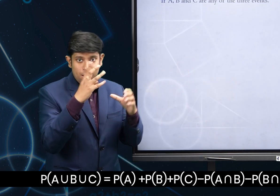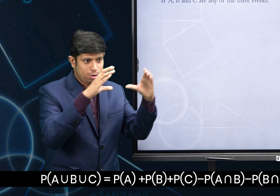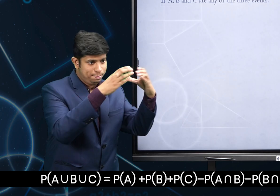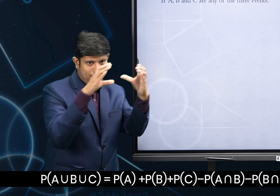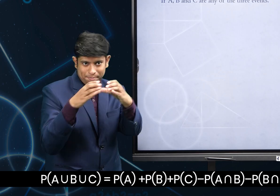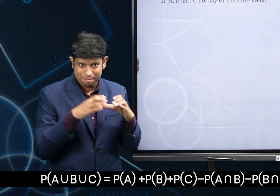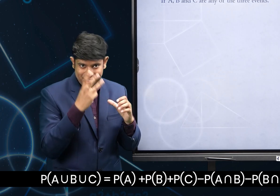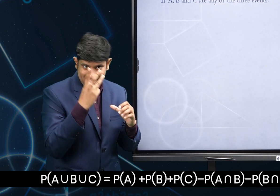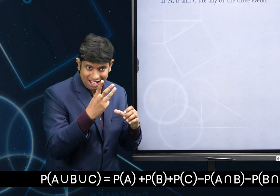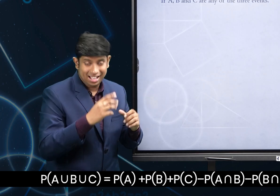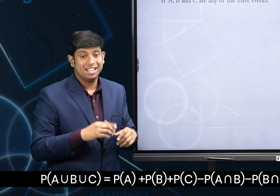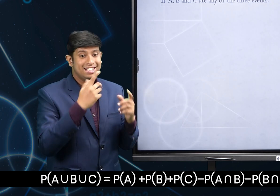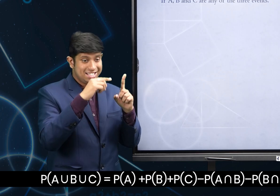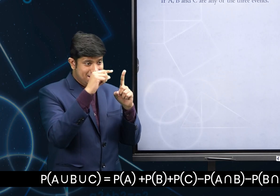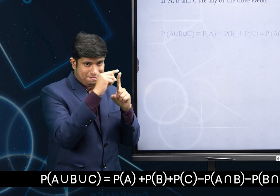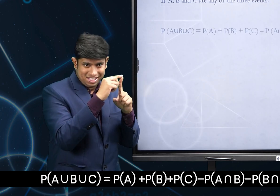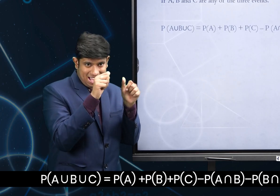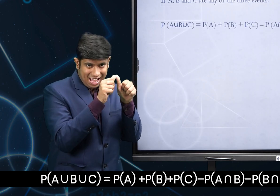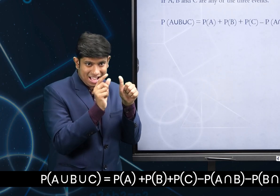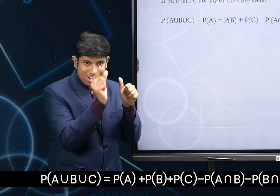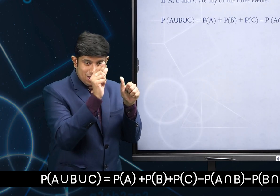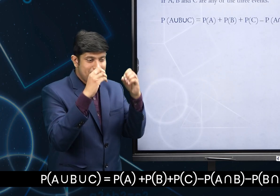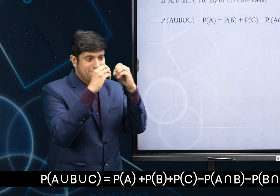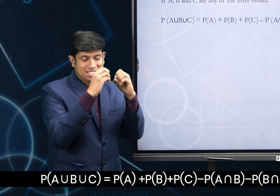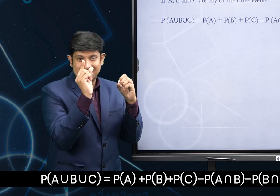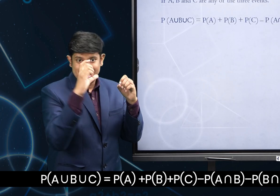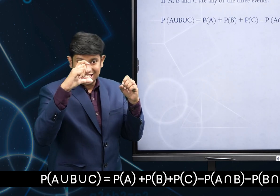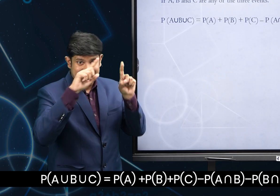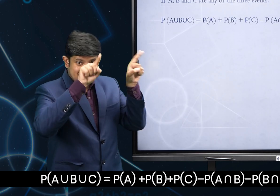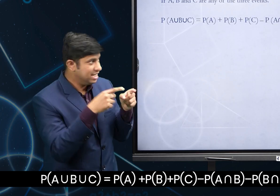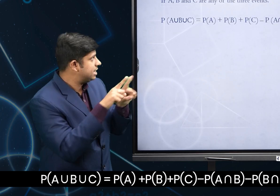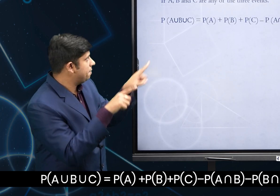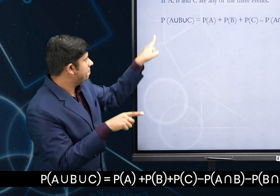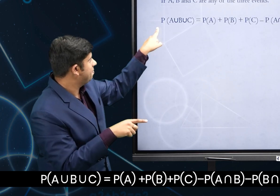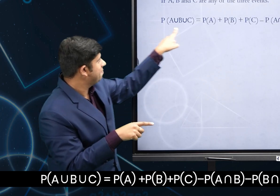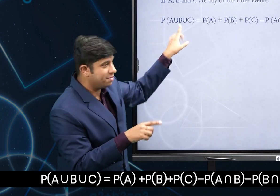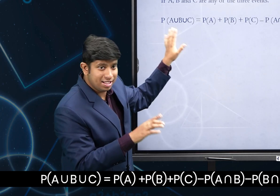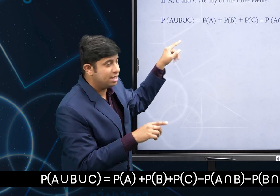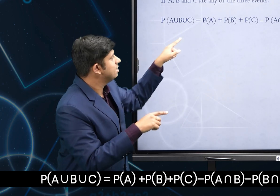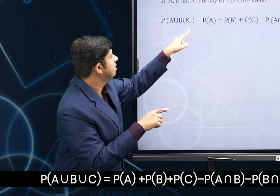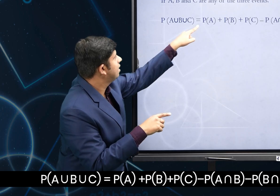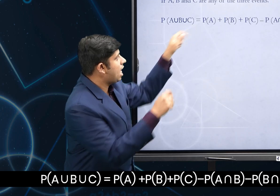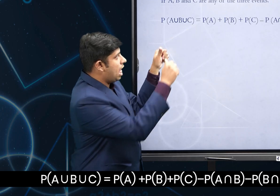C கழித்தல் P அடைப்புக்குறி A வெட்டுக்கணம் B கழித்தல் P அடைப்புக்குறி B வெட்டுக்கணம்